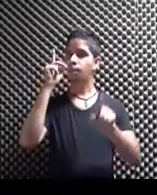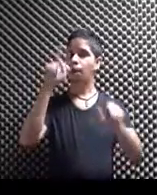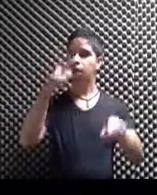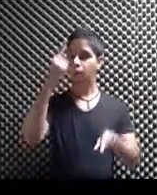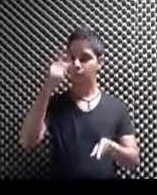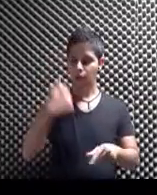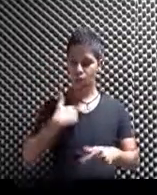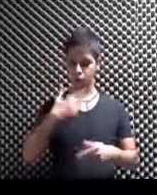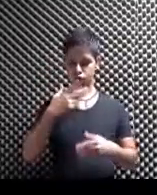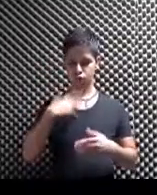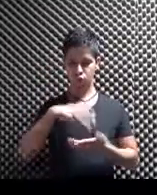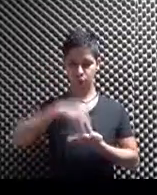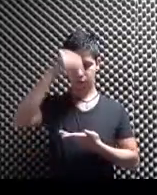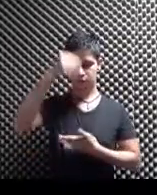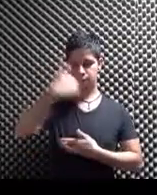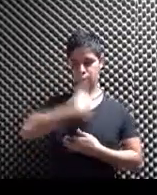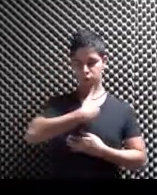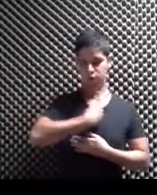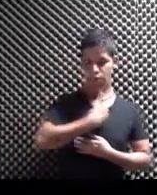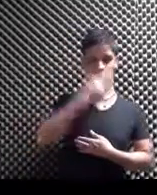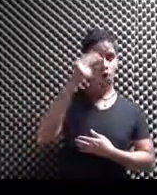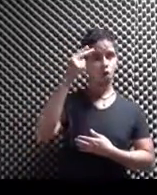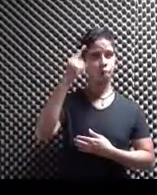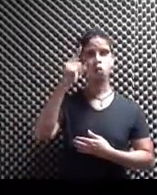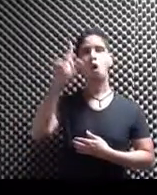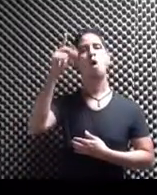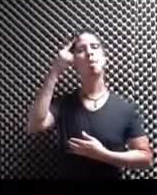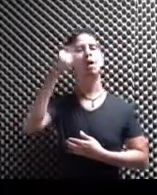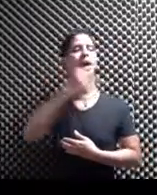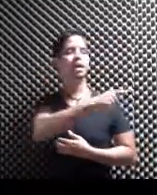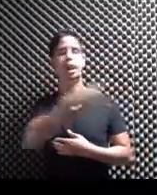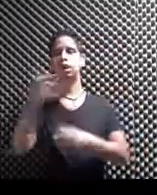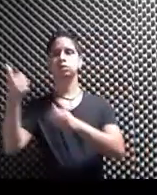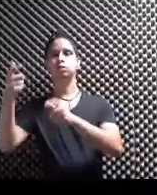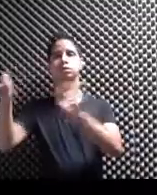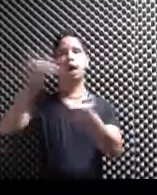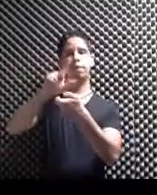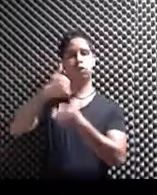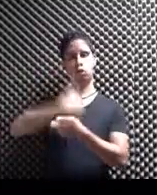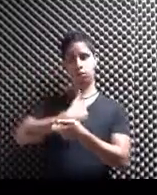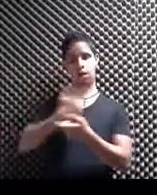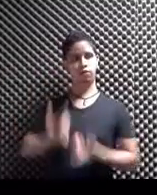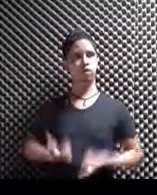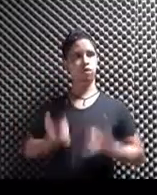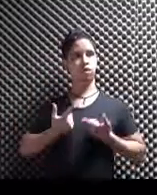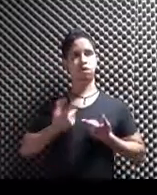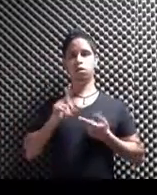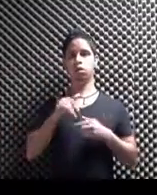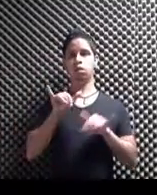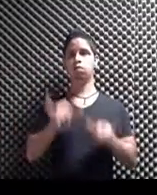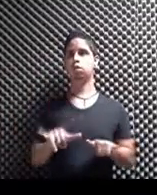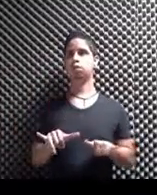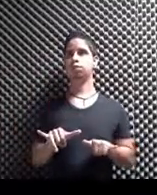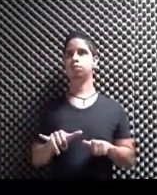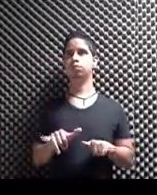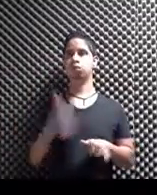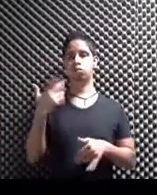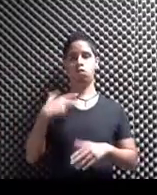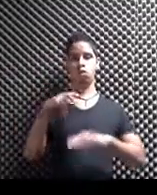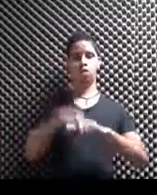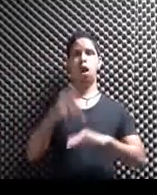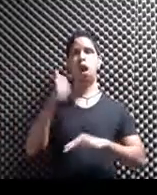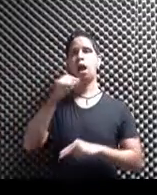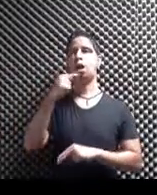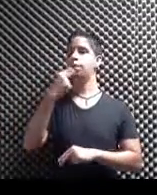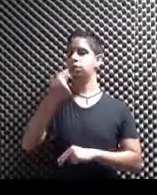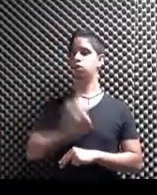con su vida ella le va a dar las herramientas exacto pero es que es bien cómodo para la gente tomar una posición pasiva en todo esto no porque es que ya